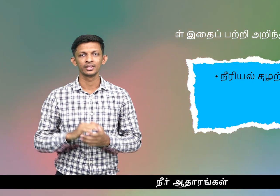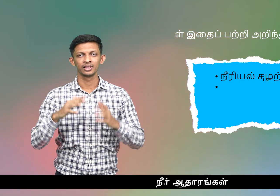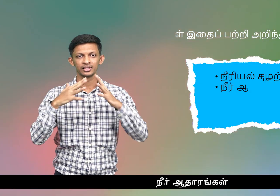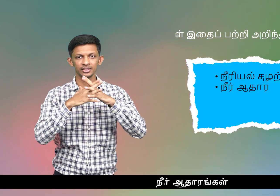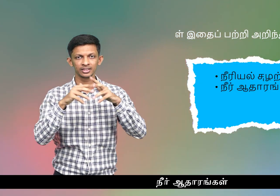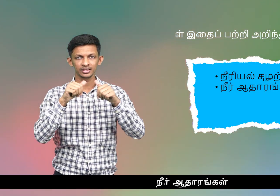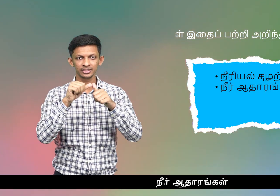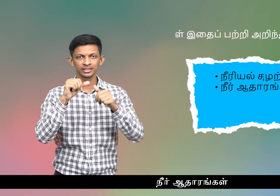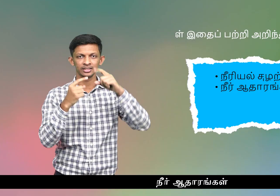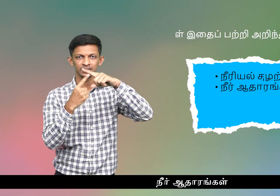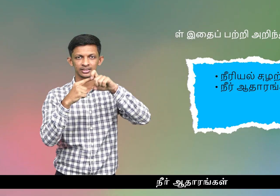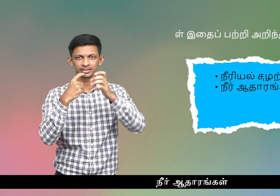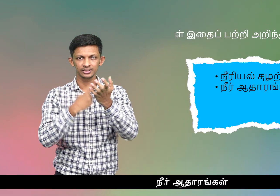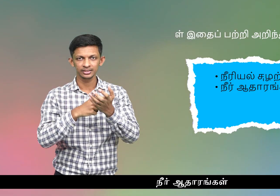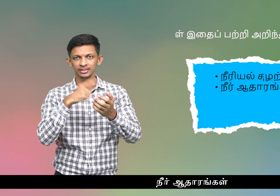நீர் ஆதாரங்கள்,